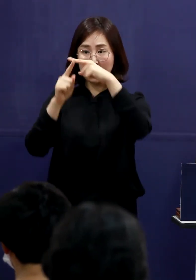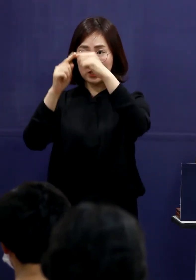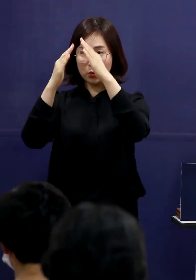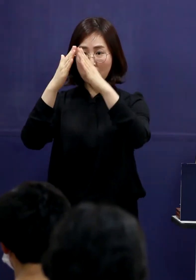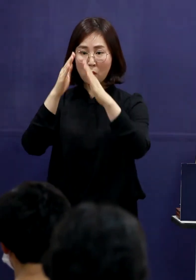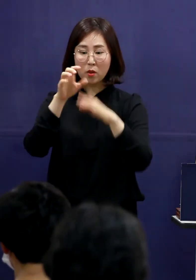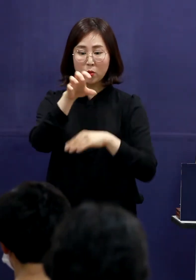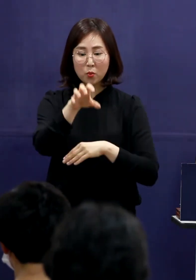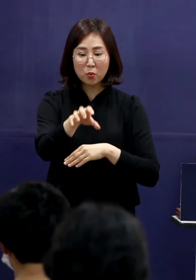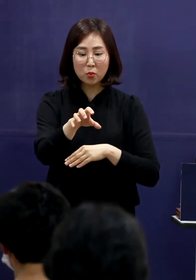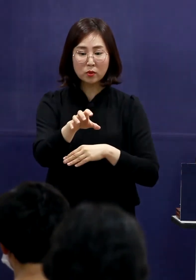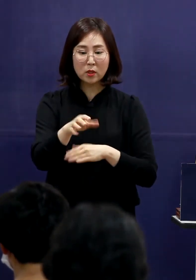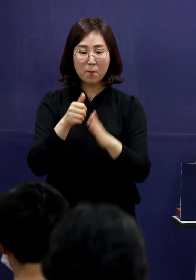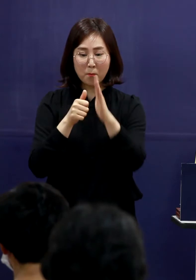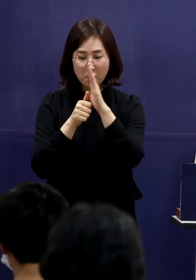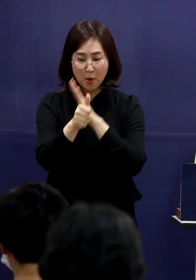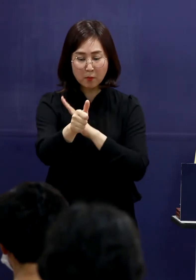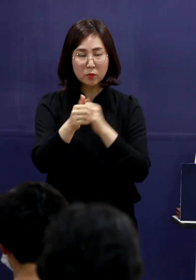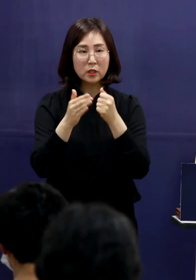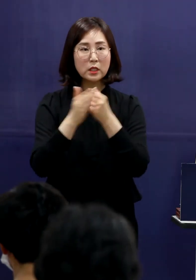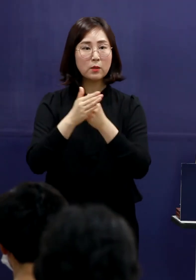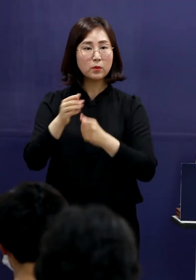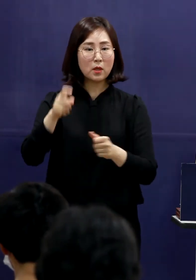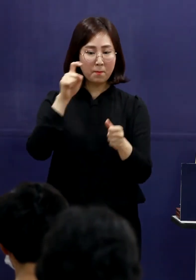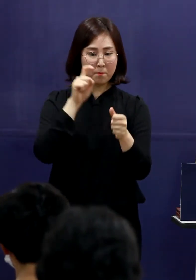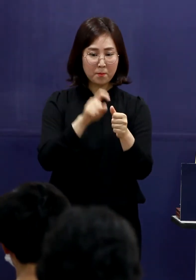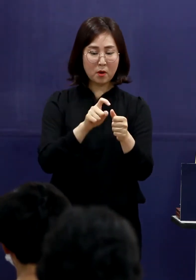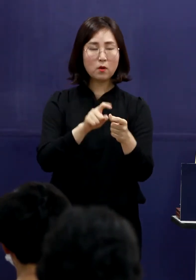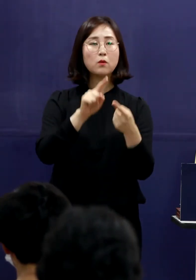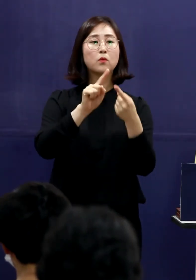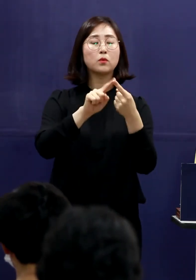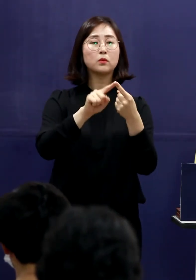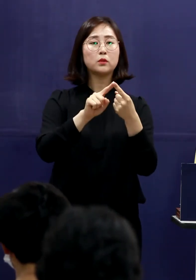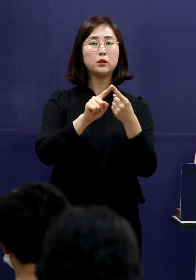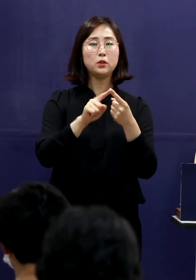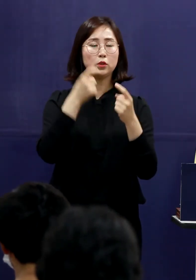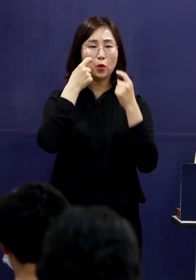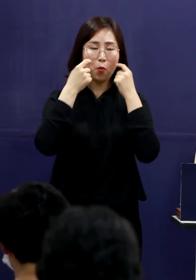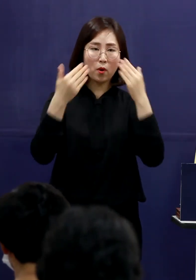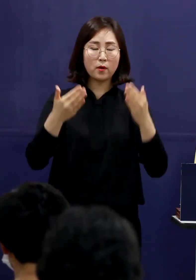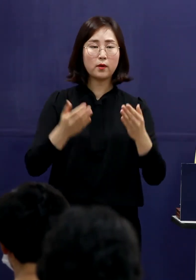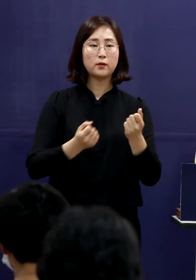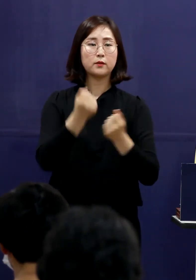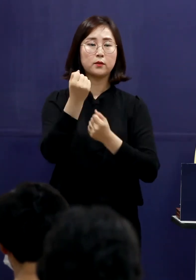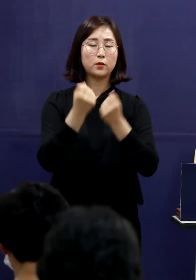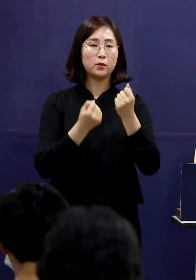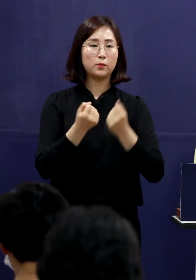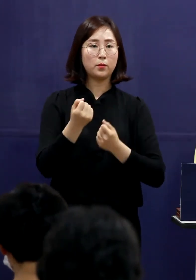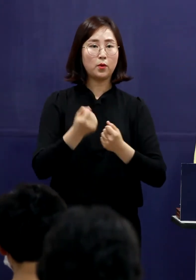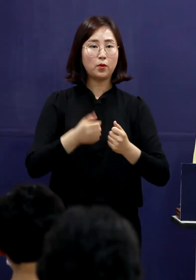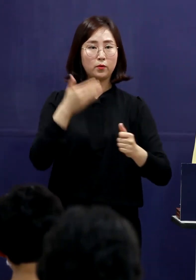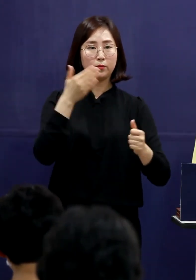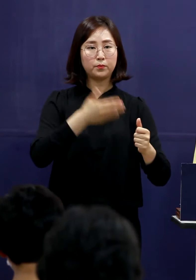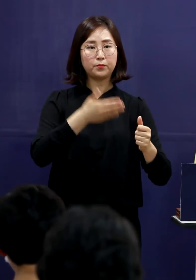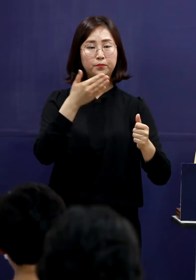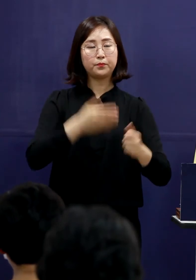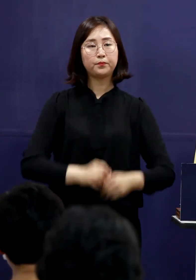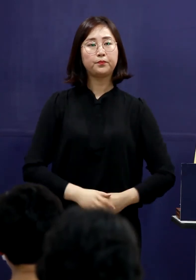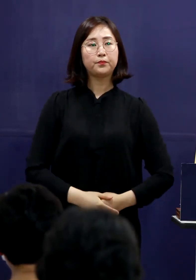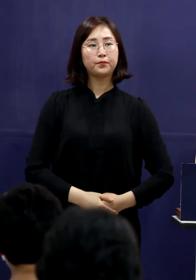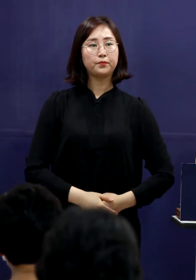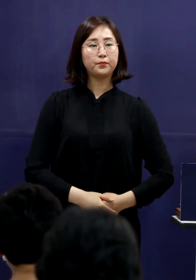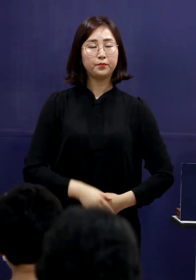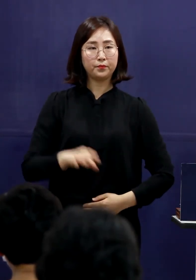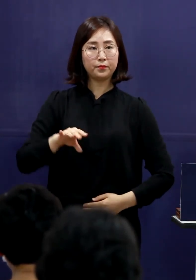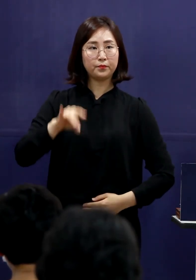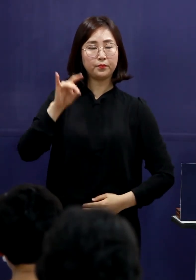방문으로 인한 감염인 건지가 좀 불확실한 것 같습니다. 이 부분에 대해서 정확히 설명해 주시면 감사하겠습니다.